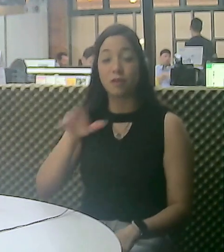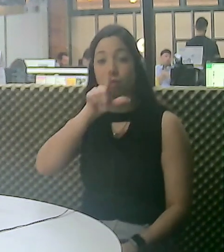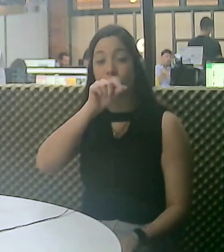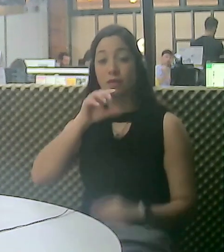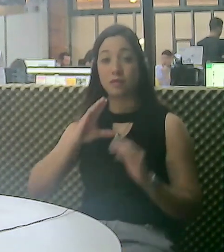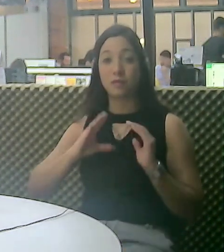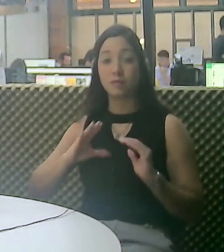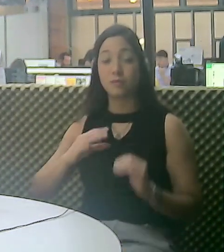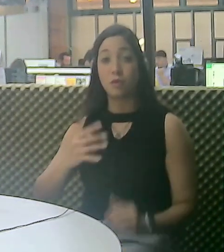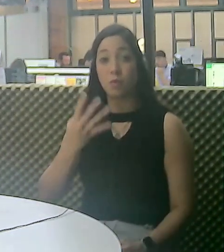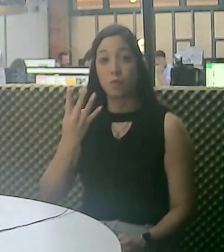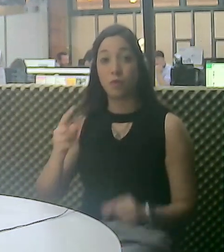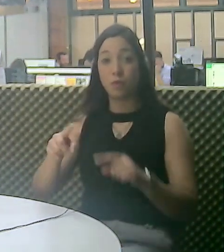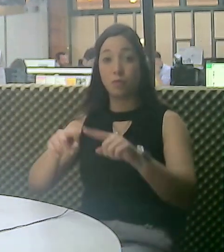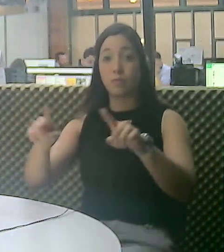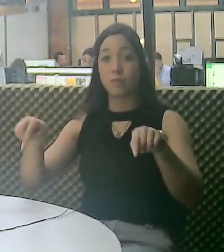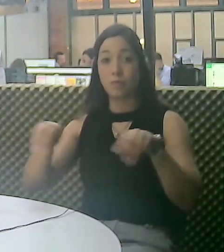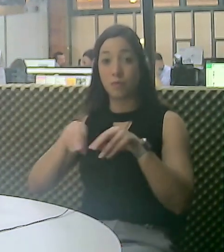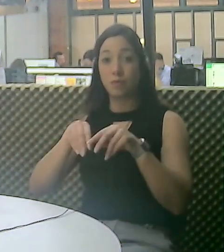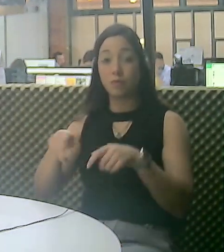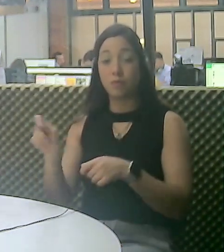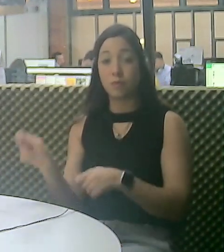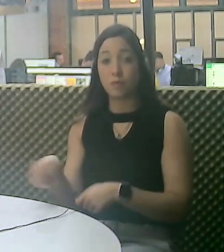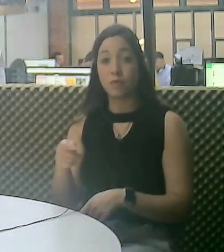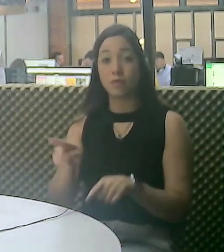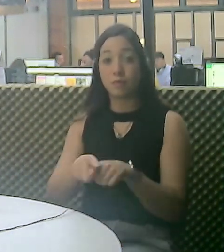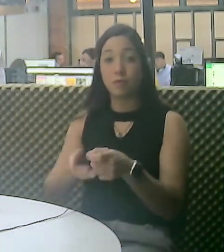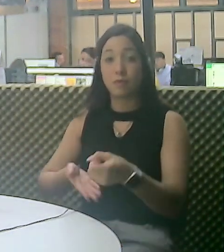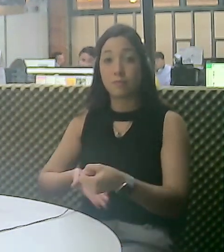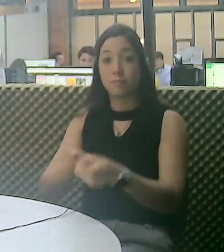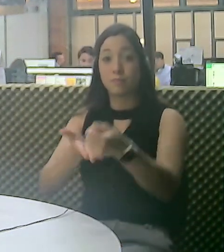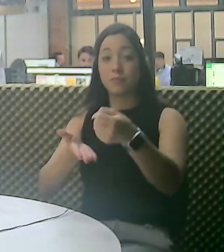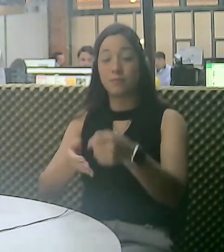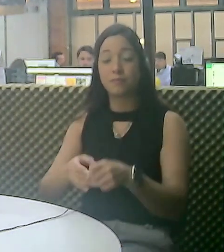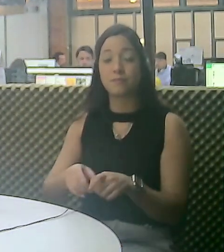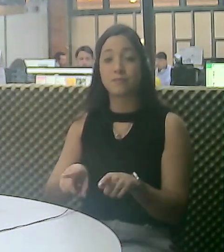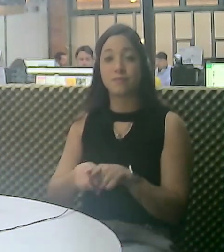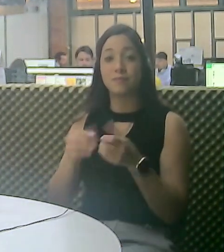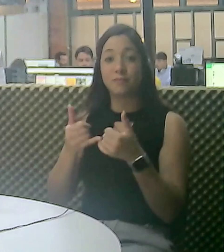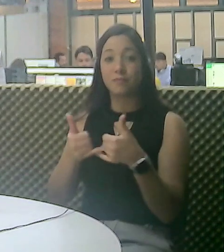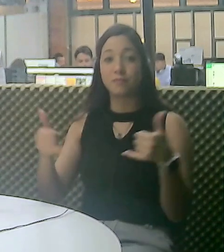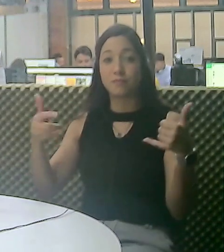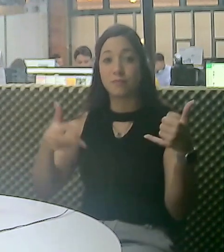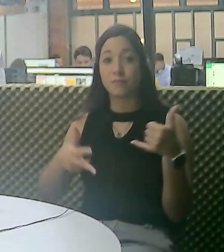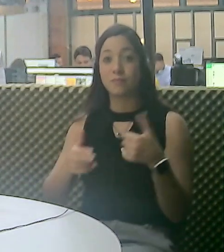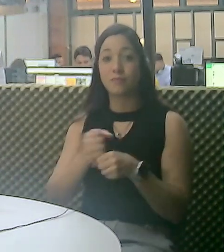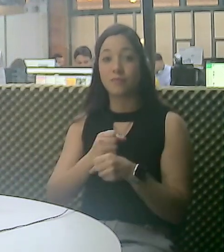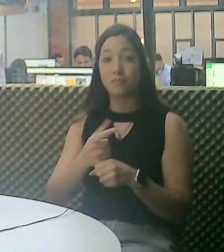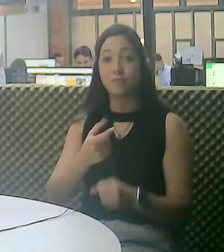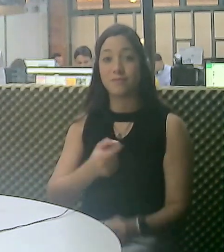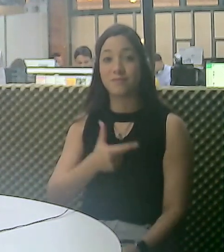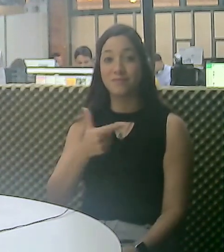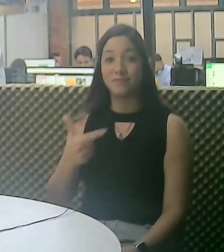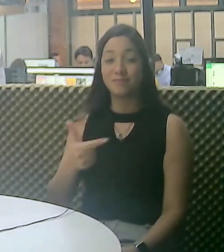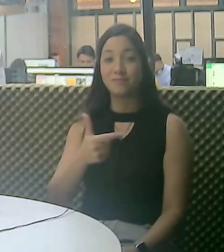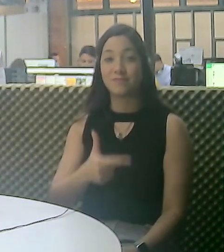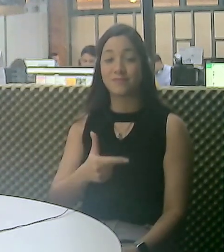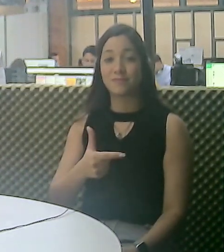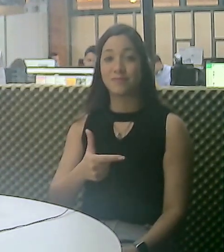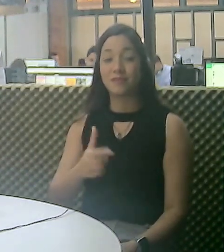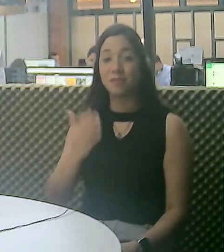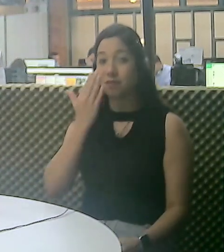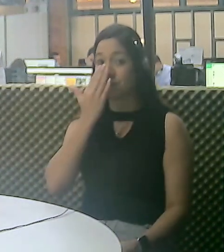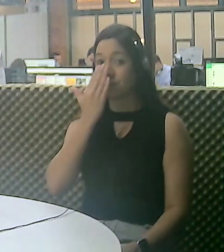4 quadras de beach tênis e uma de peteca. Também foi inaugurada no parque, em 2022, a Portaria